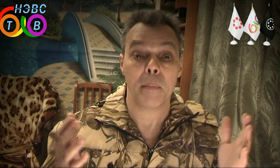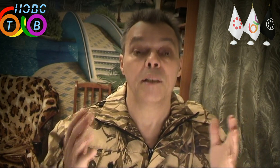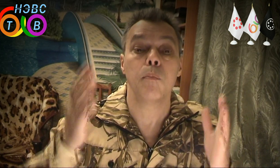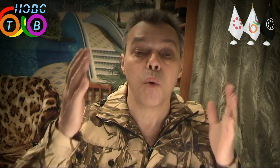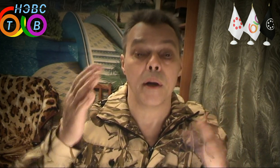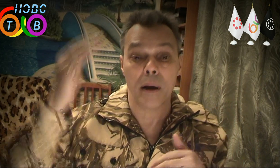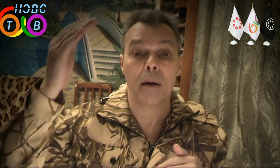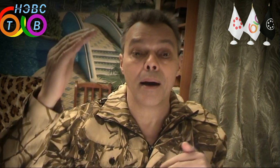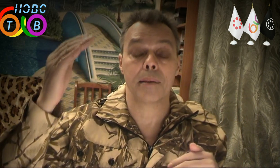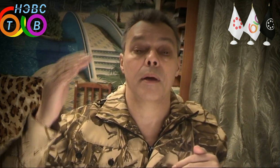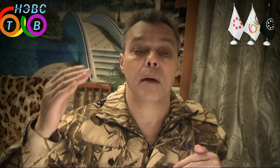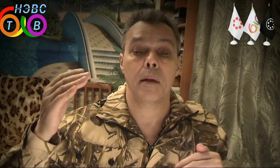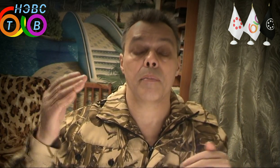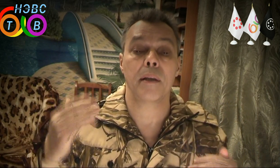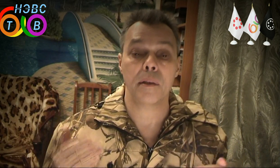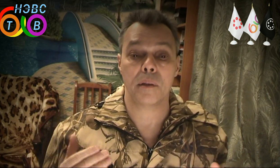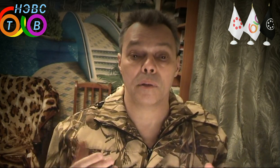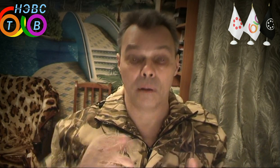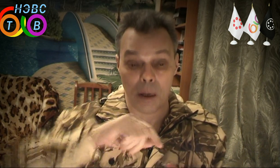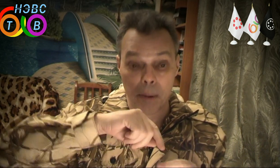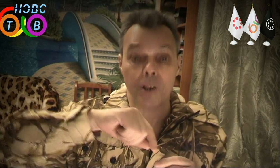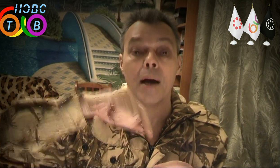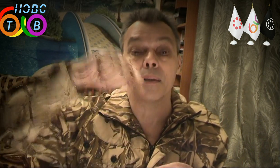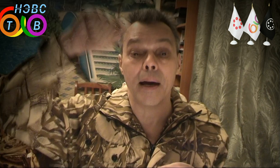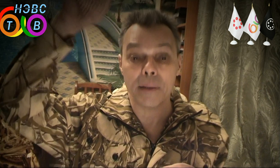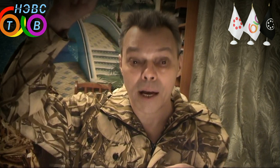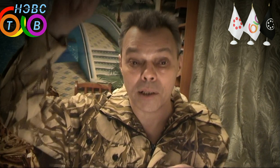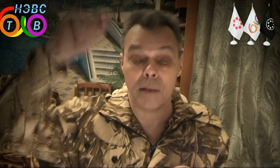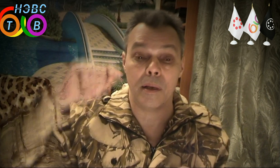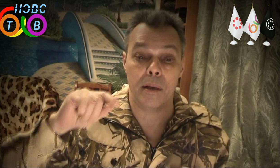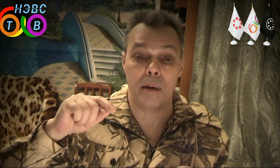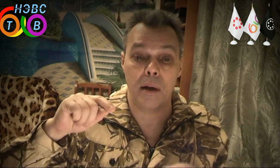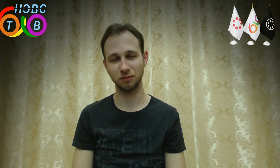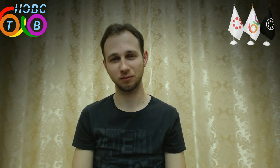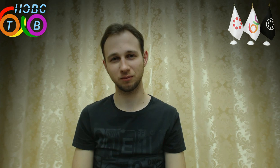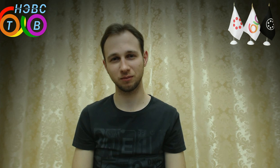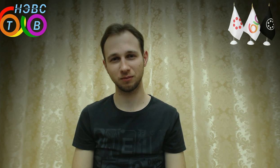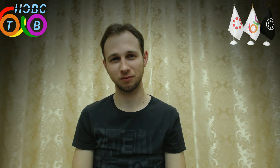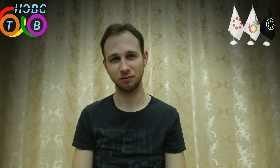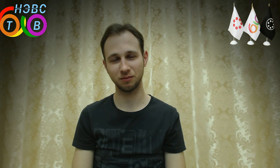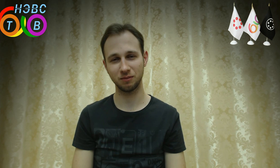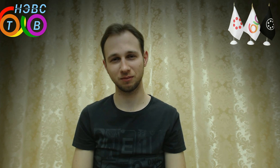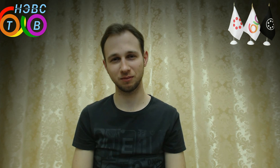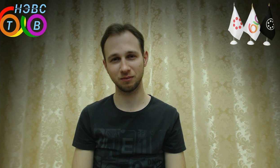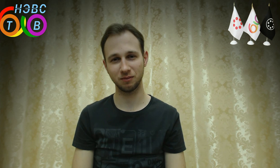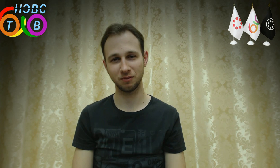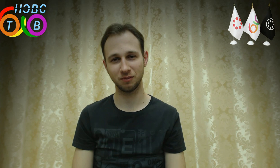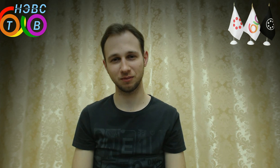понимаете, боль и оргазм – это практически, опять же, одна и та же линейка. Та же самая линейка. Поэтому, в общем-то,